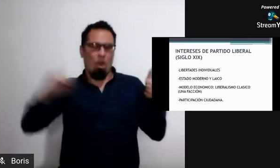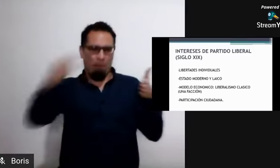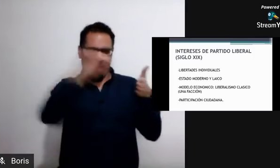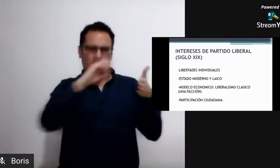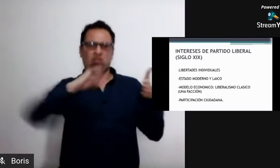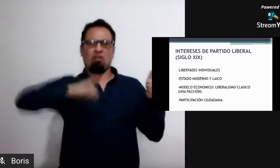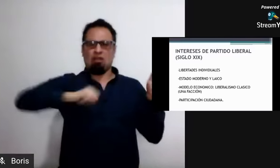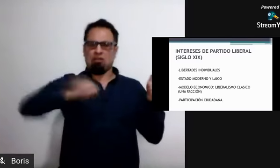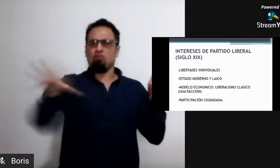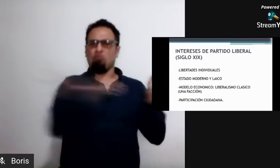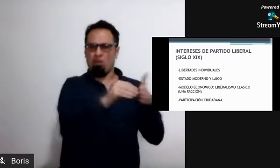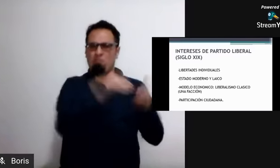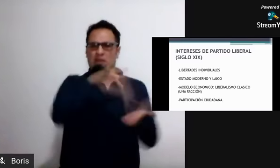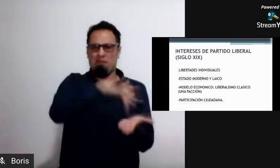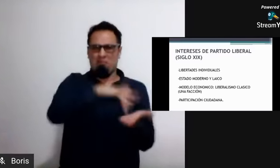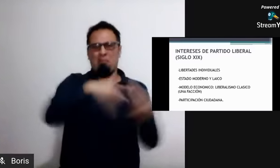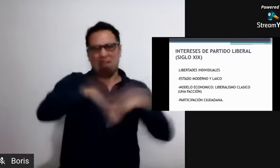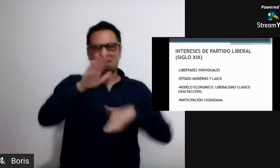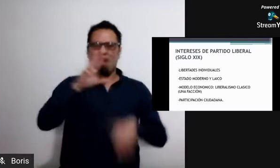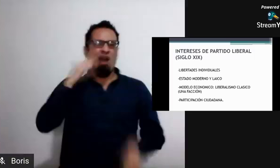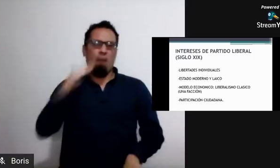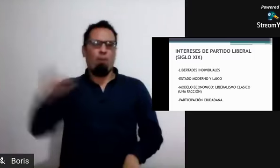estaba sucediendo acá en Colombia,